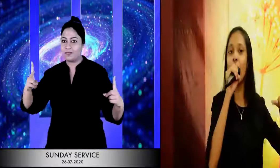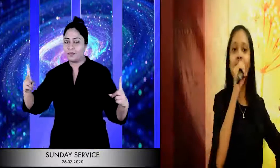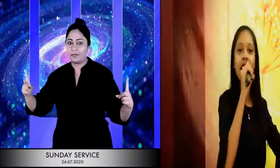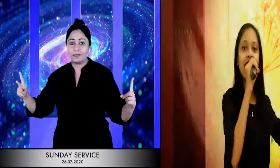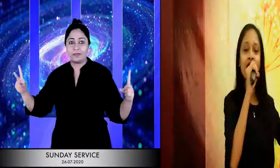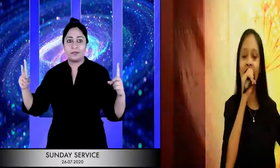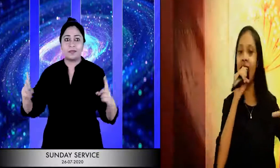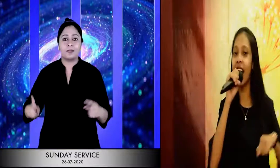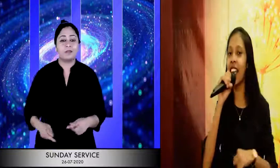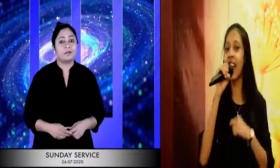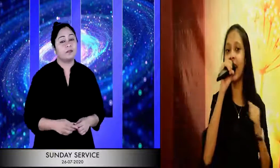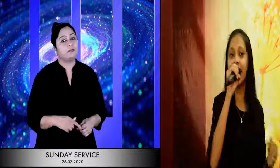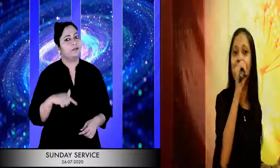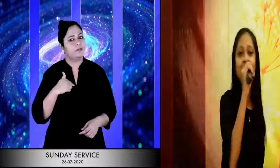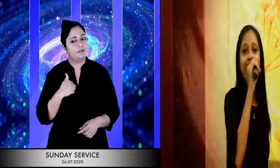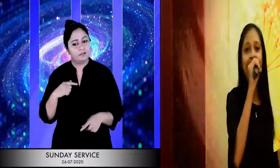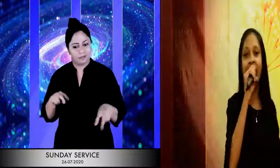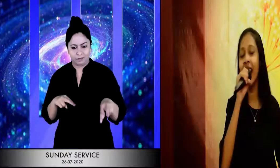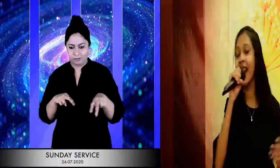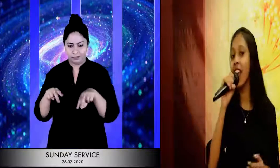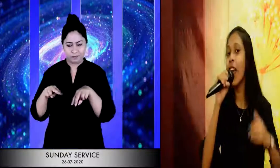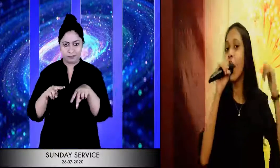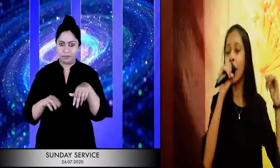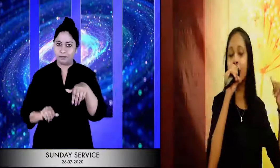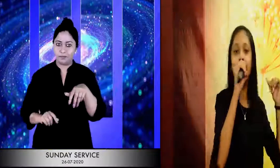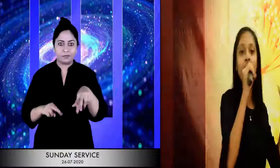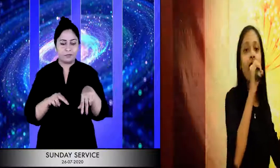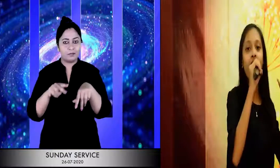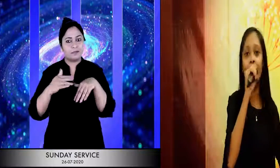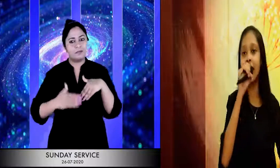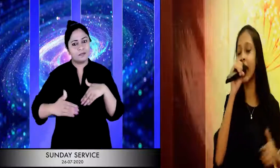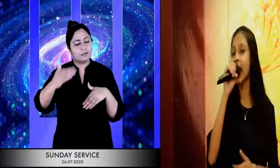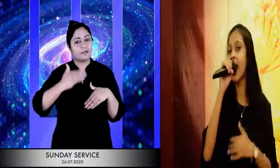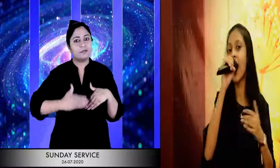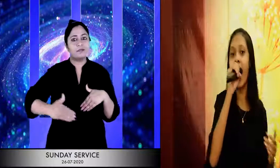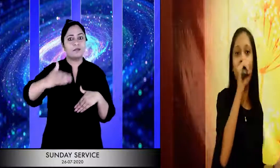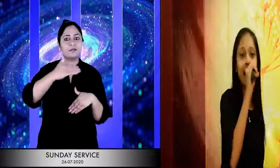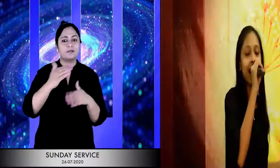চলতে যাই আমি পিছনে হটি না,